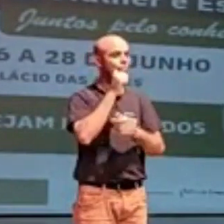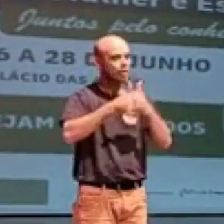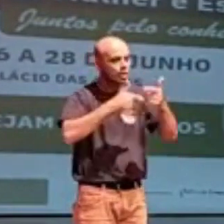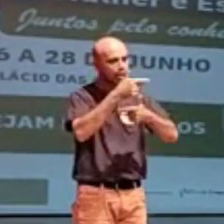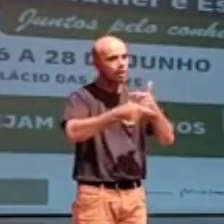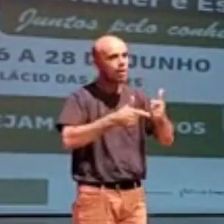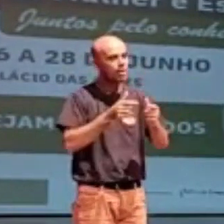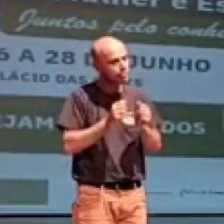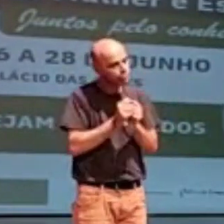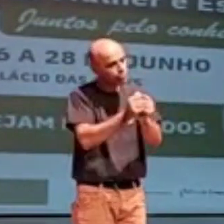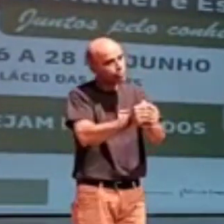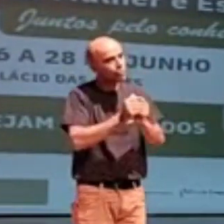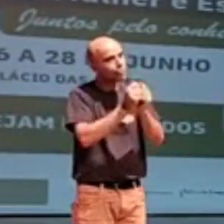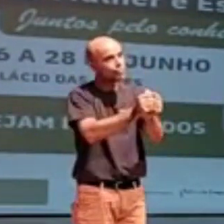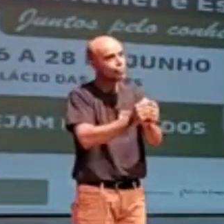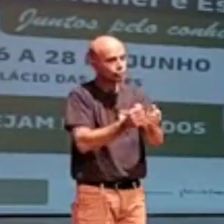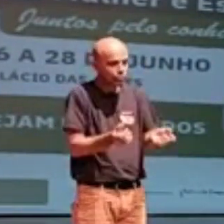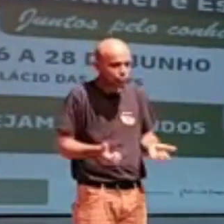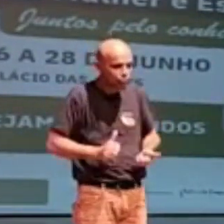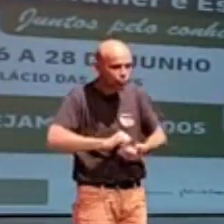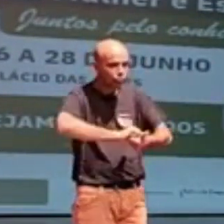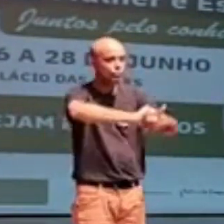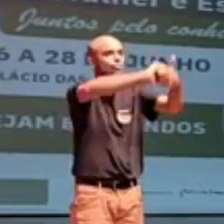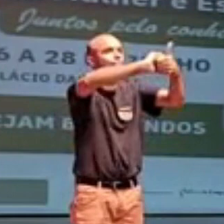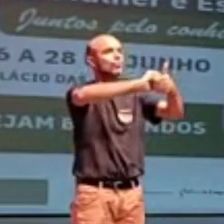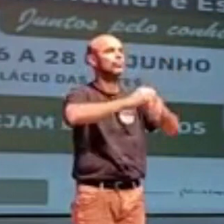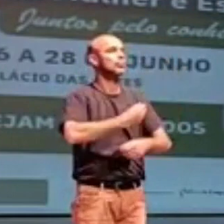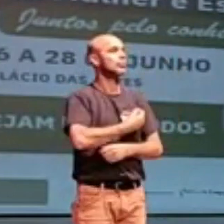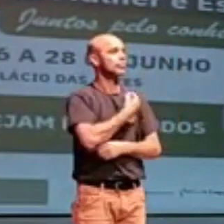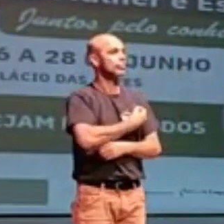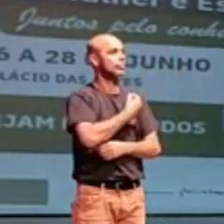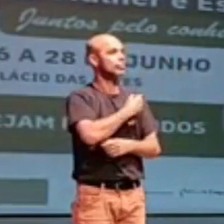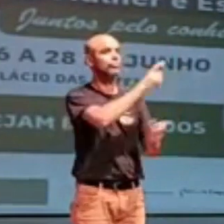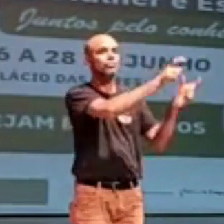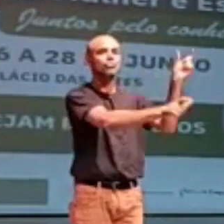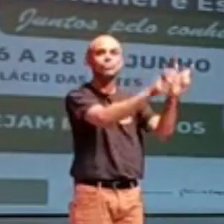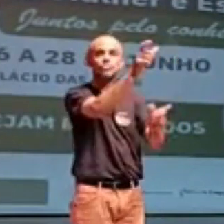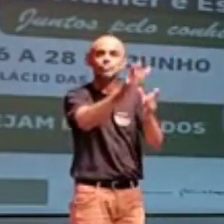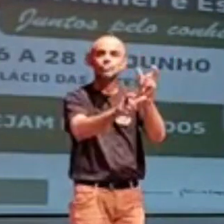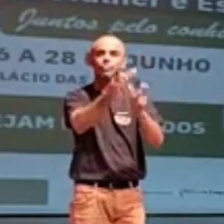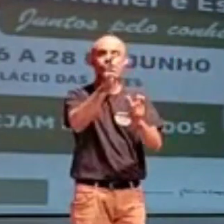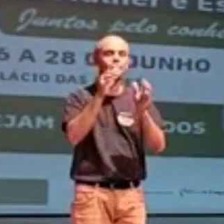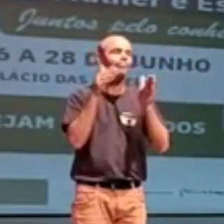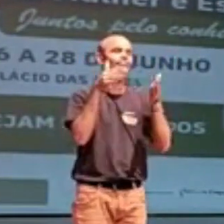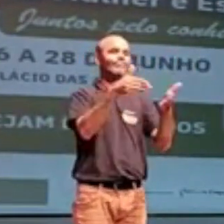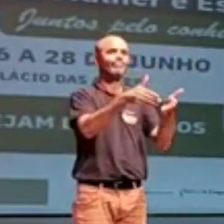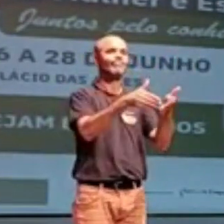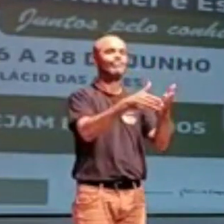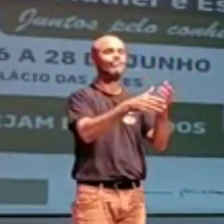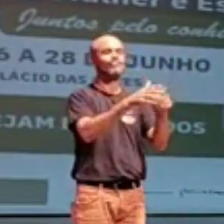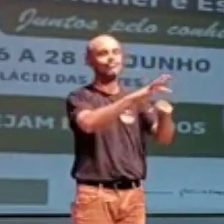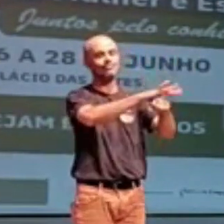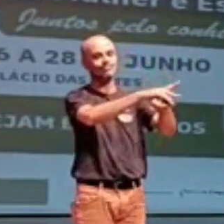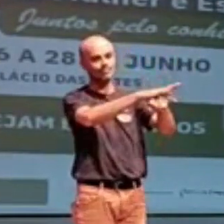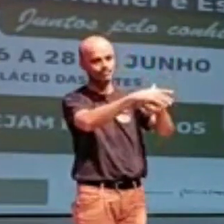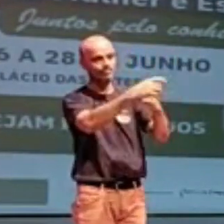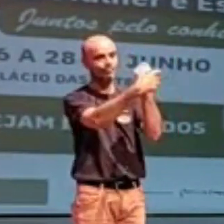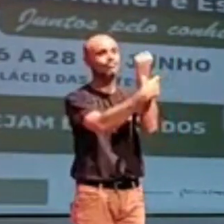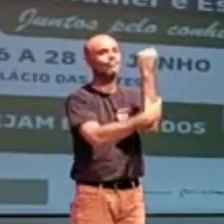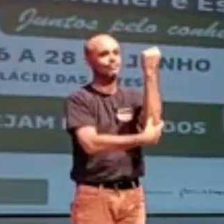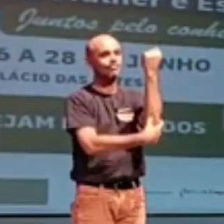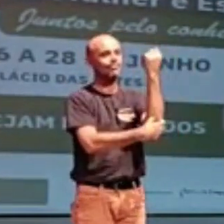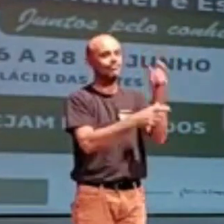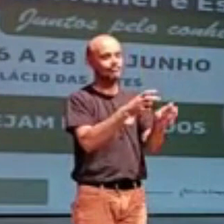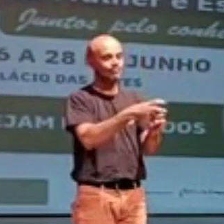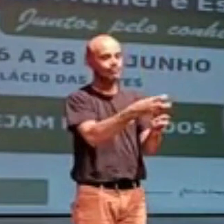para melhorar a qualidade de vida das pessoas afetadas por esta condição. Aproveitem o último dia